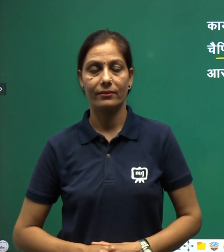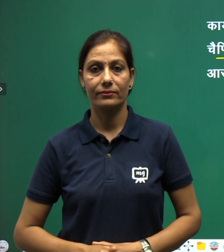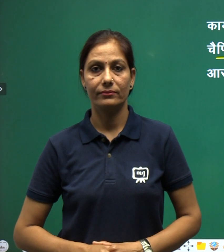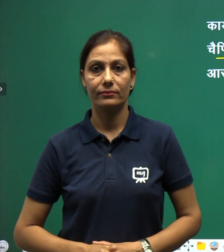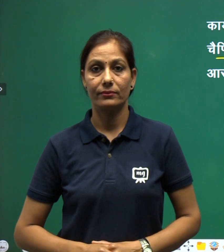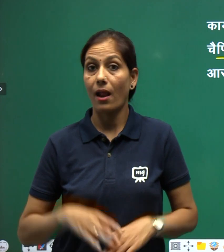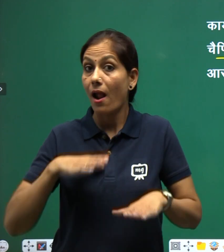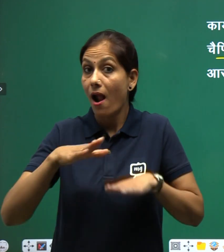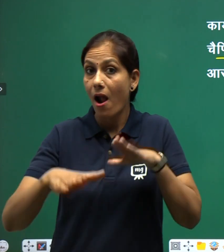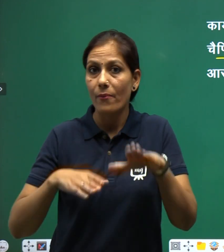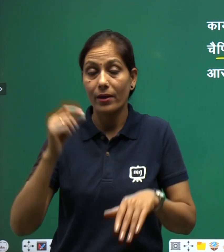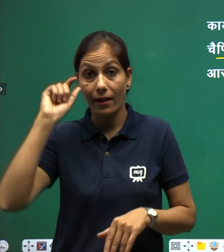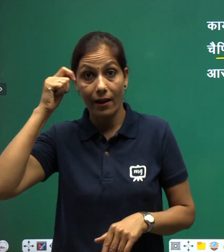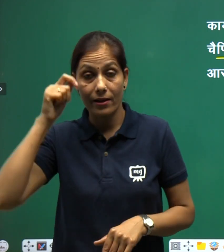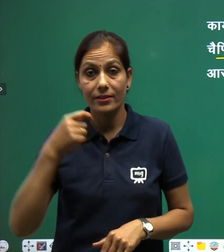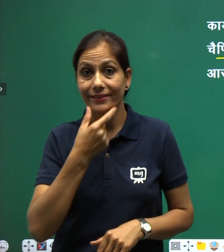चैपलिन की